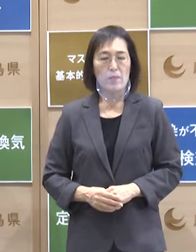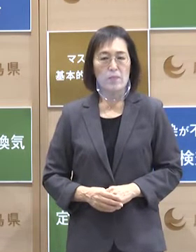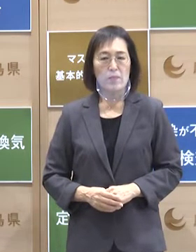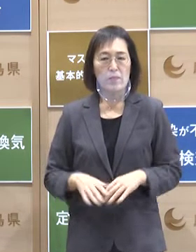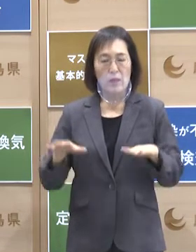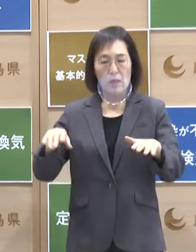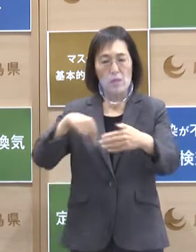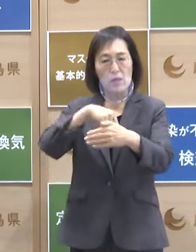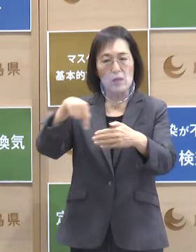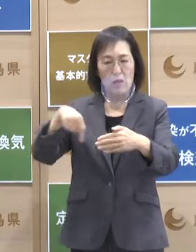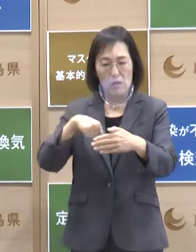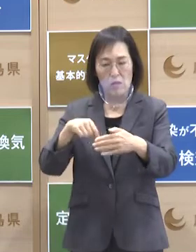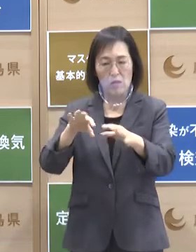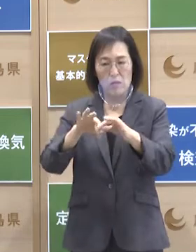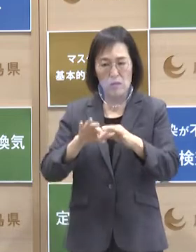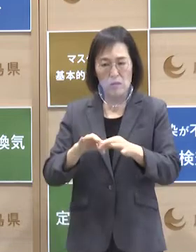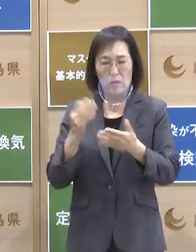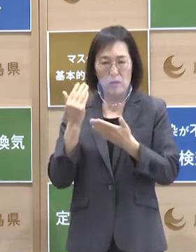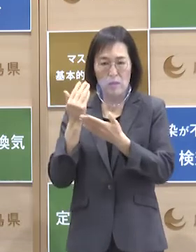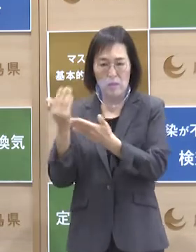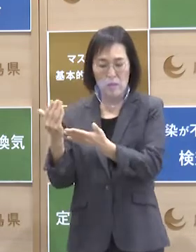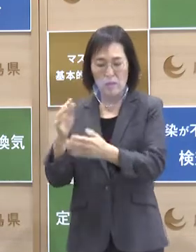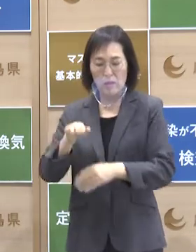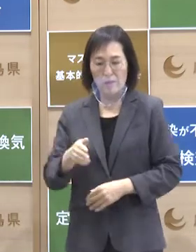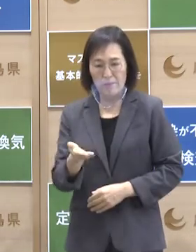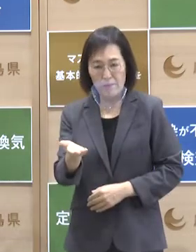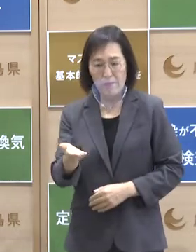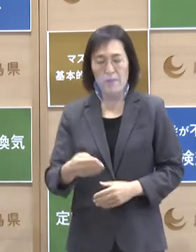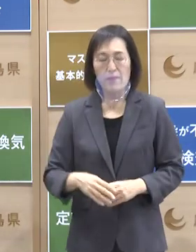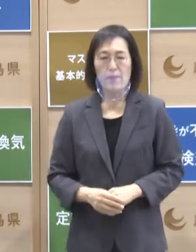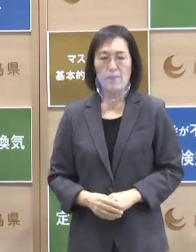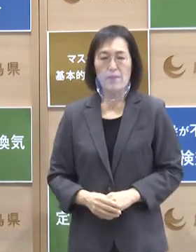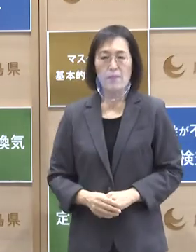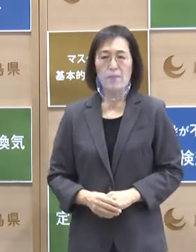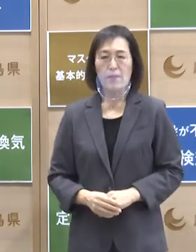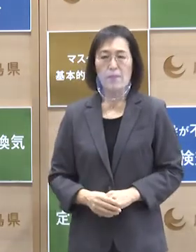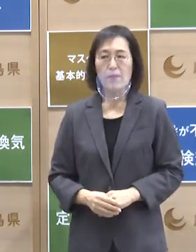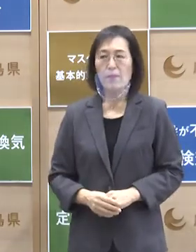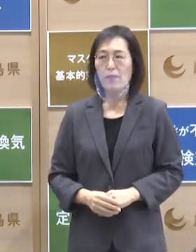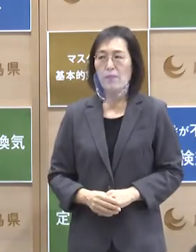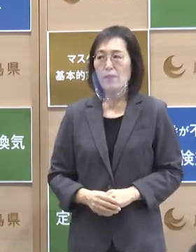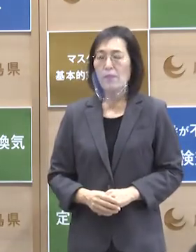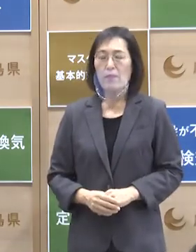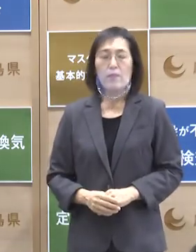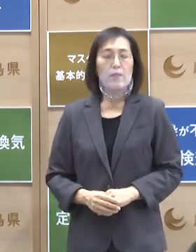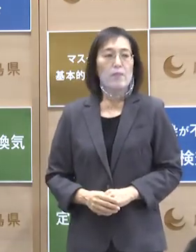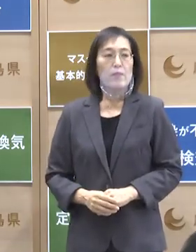この件について質問がある人はお願いします。